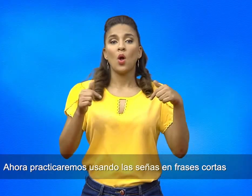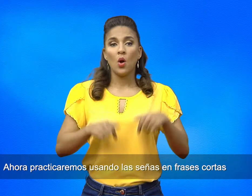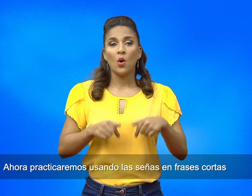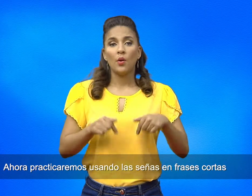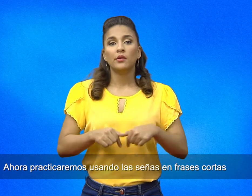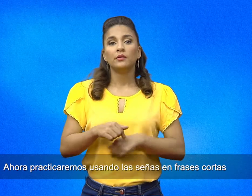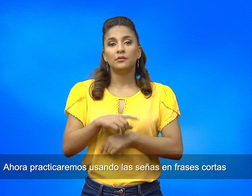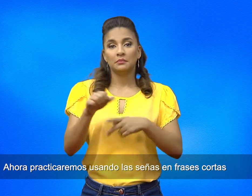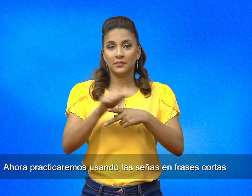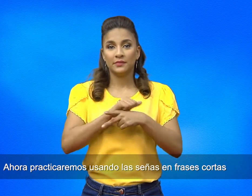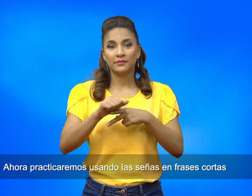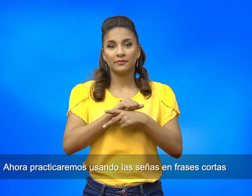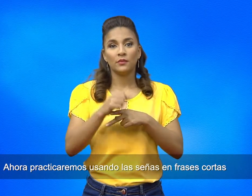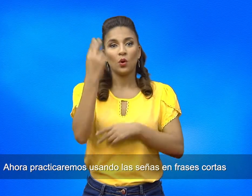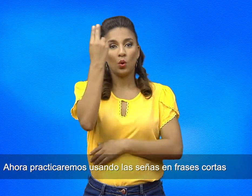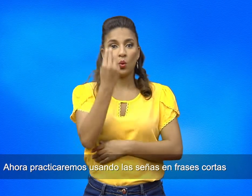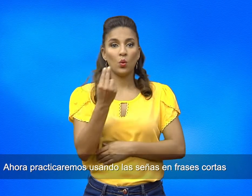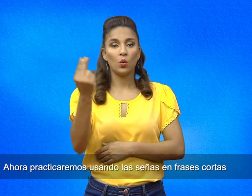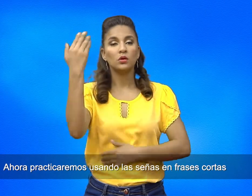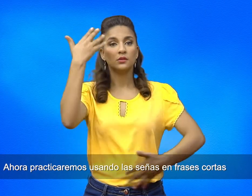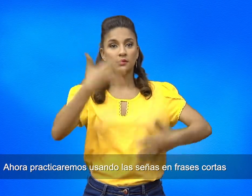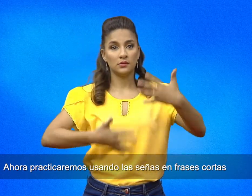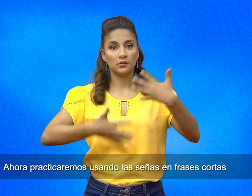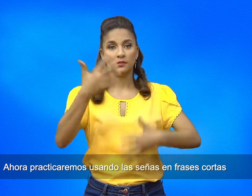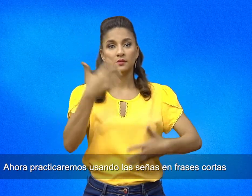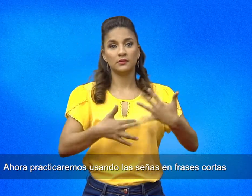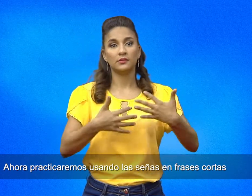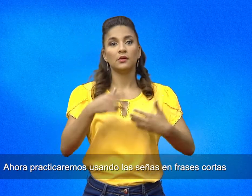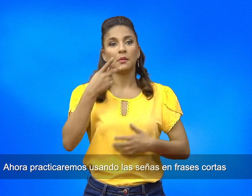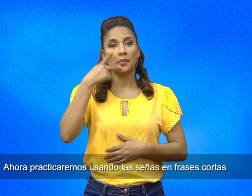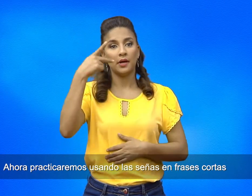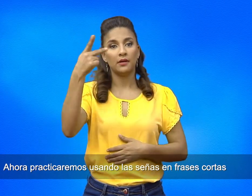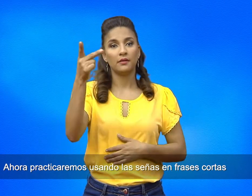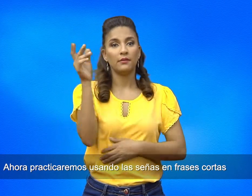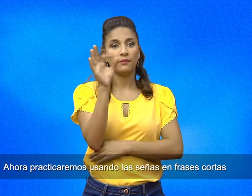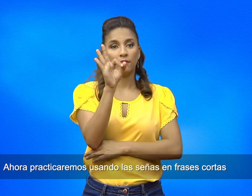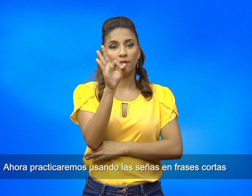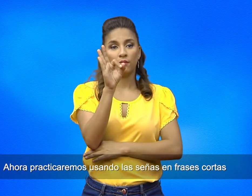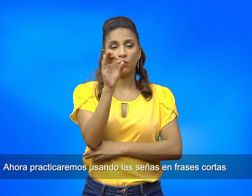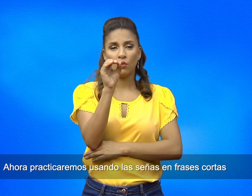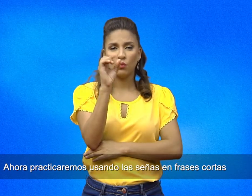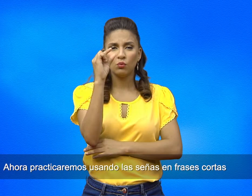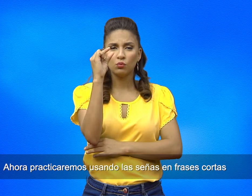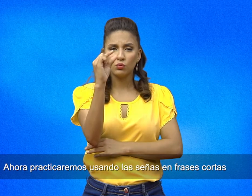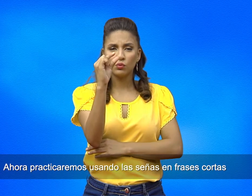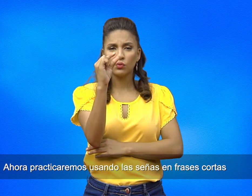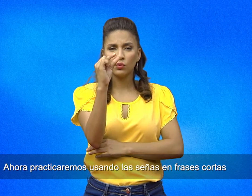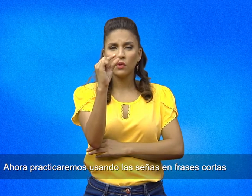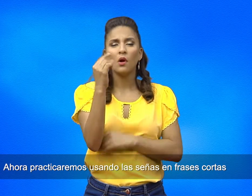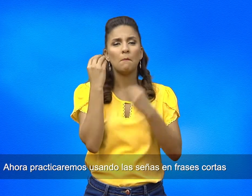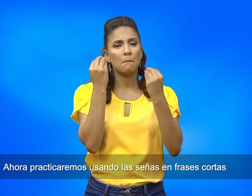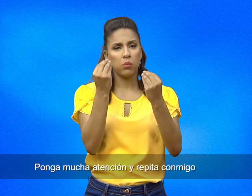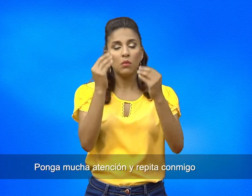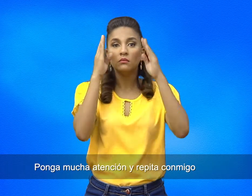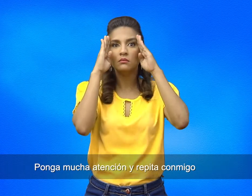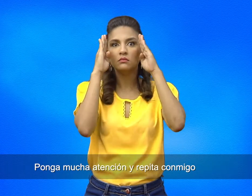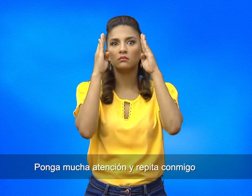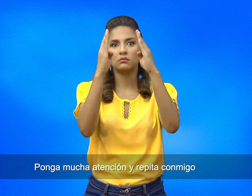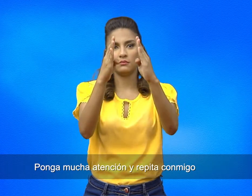ahora practicaremos usando las señas en frases cortas ponga mucha